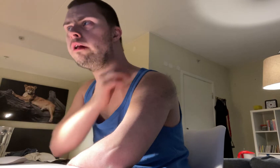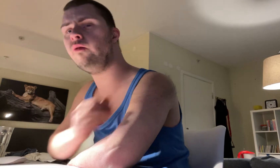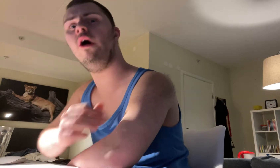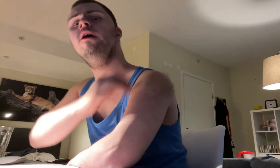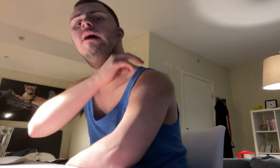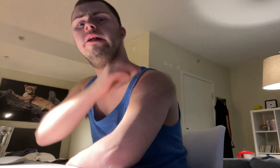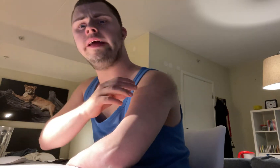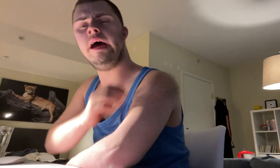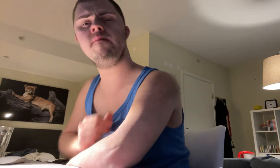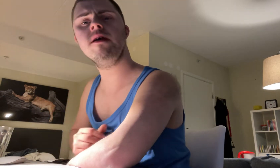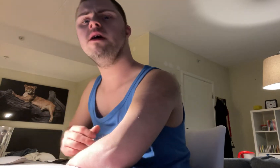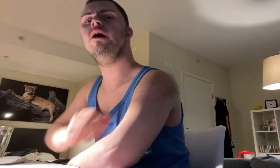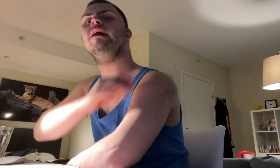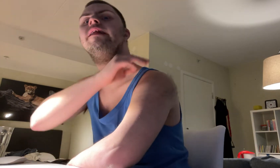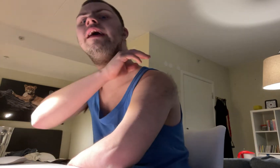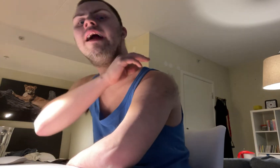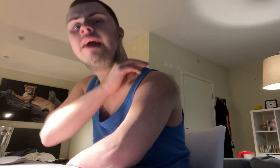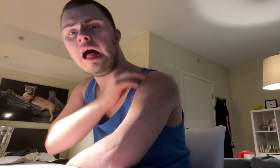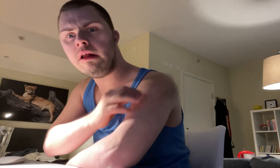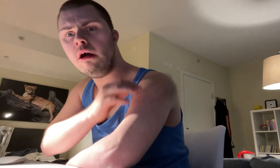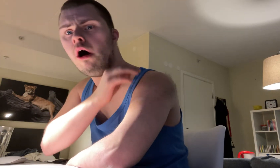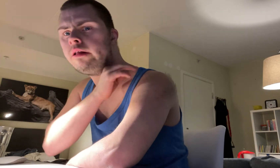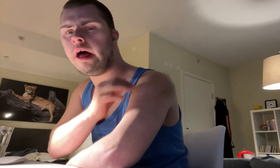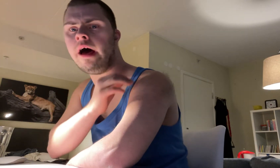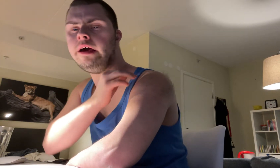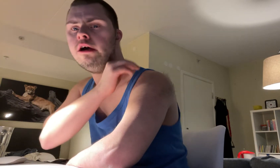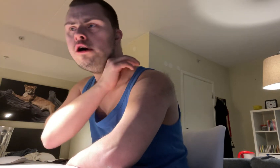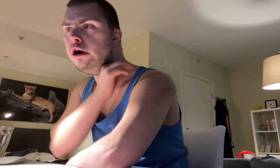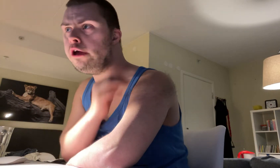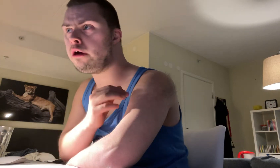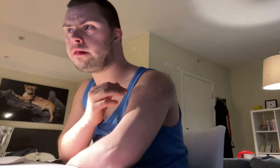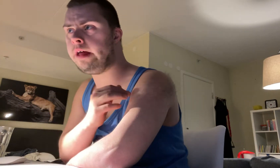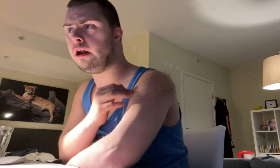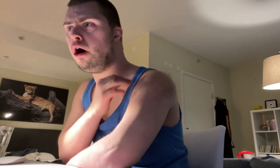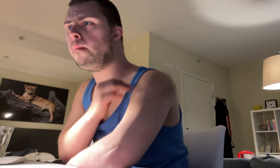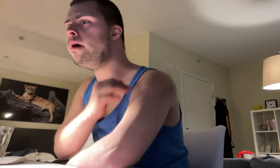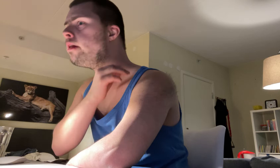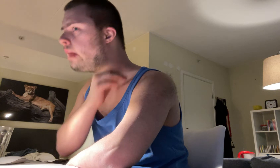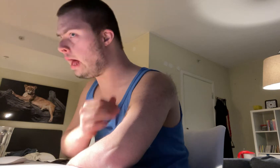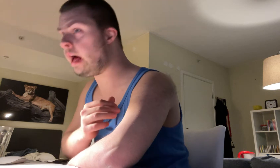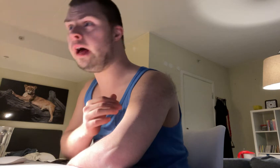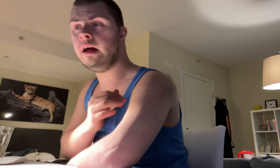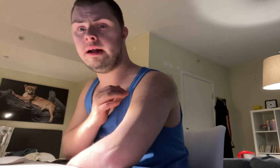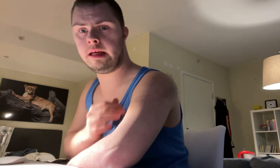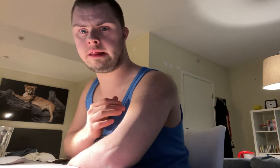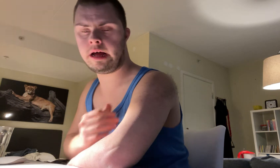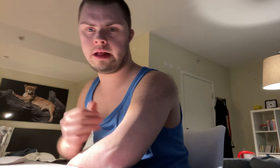Melodifestivalen 2022. Det kan jag. Det här är rösten om den här listan.